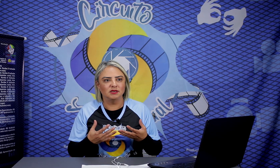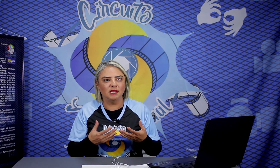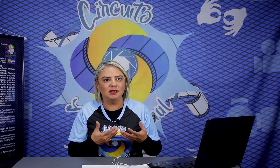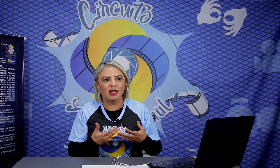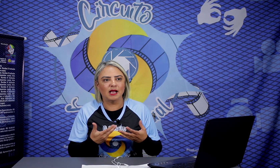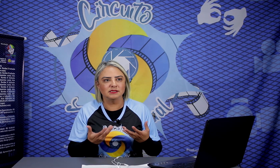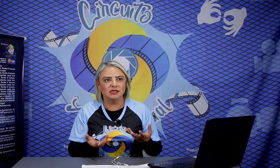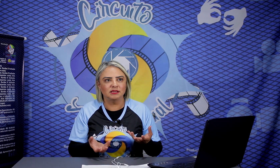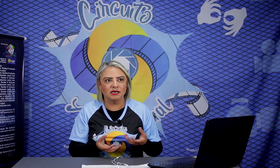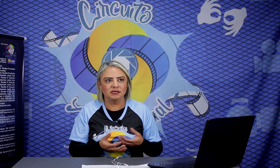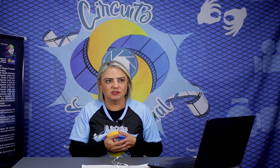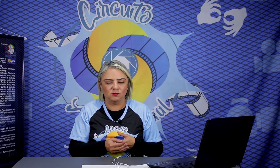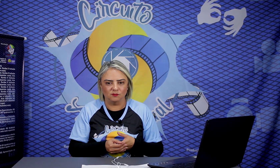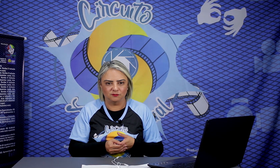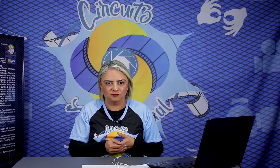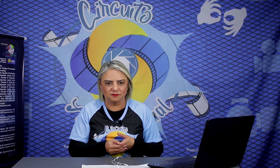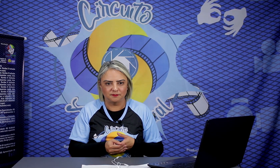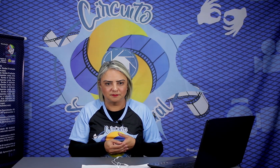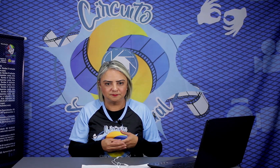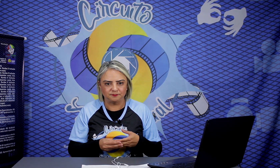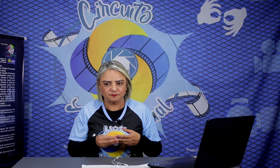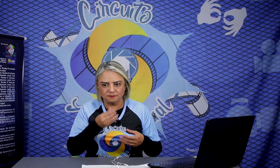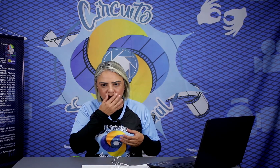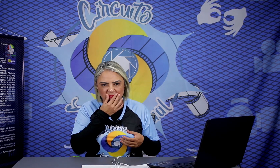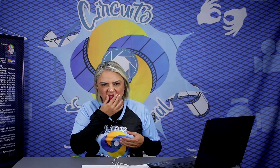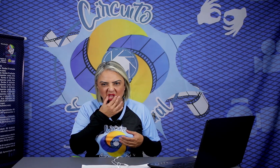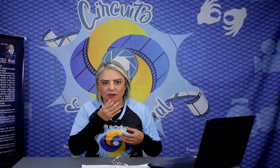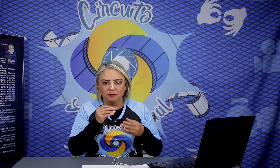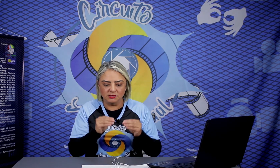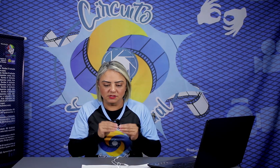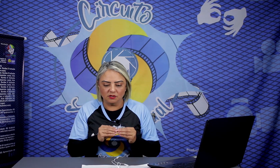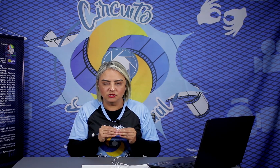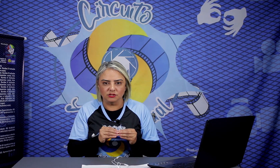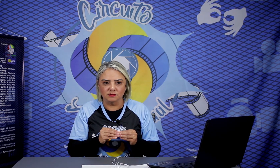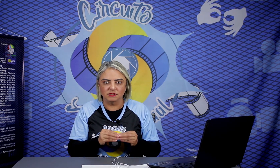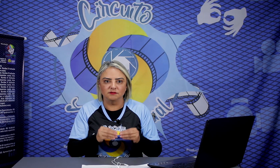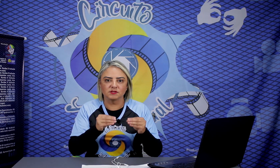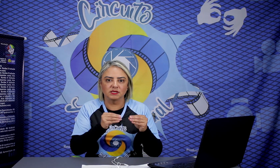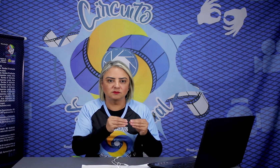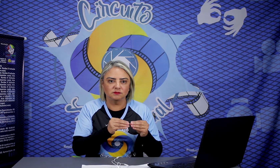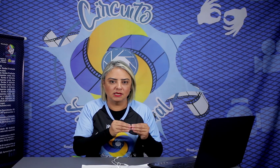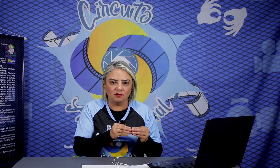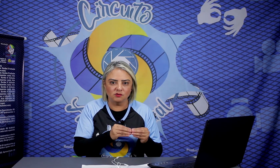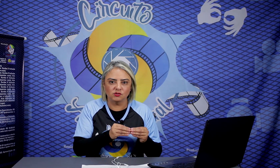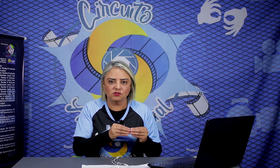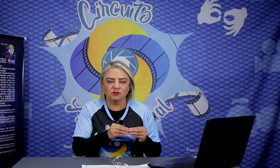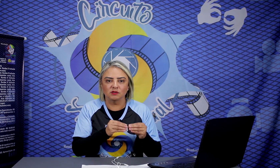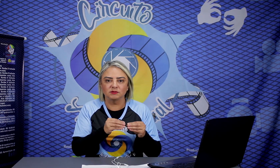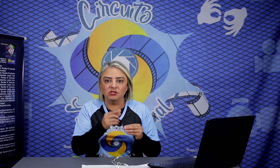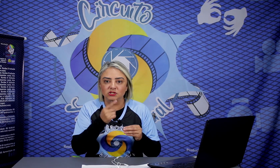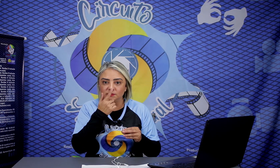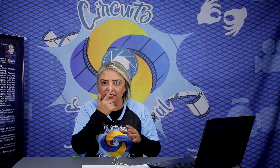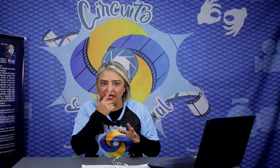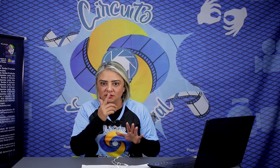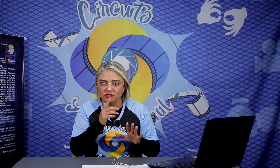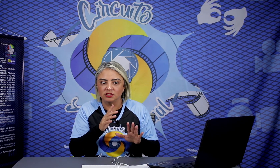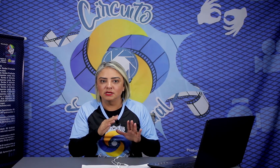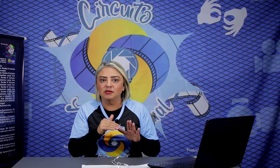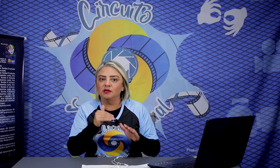em aceitar esse novo. Por isso que eu digo, se você não tem intimidade, não vá